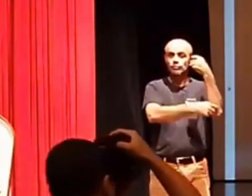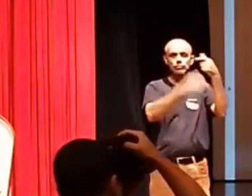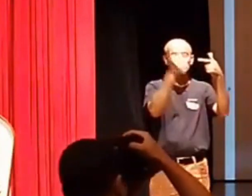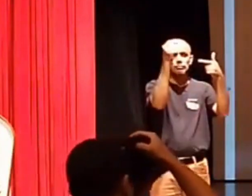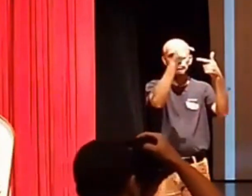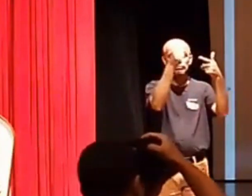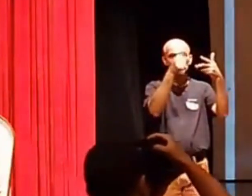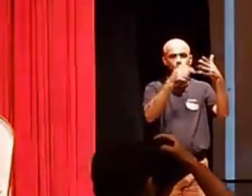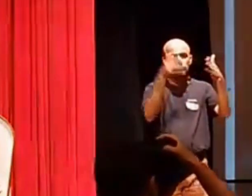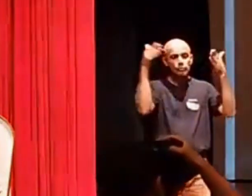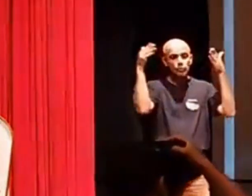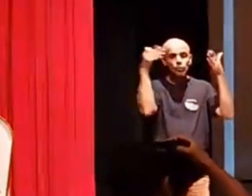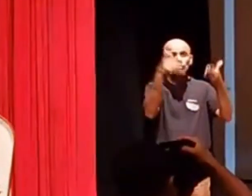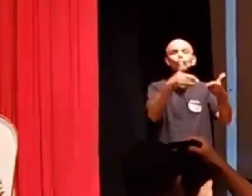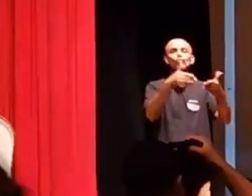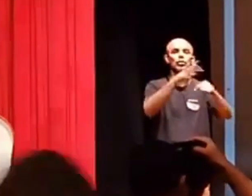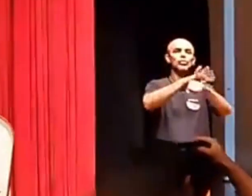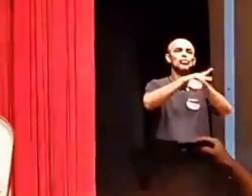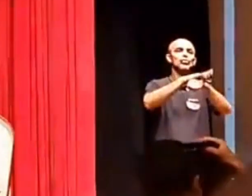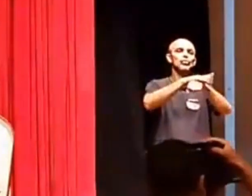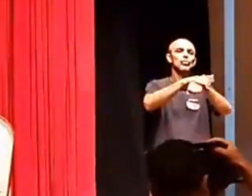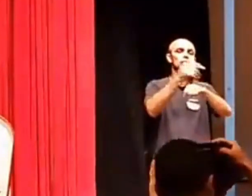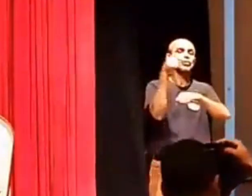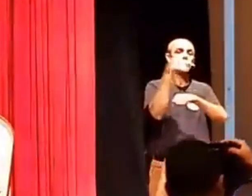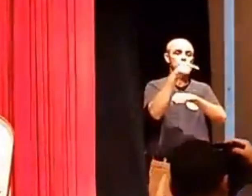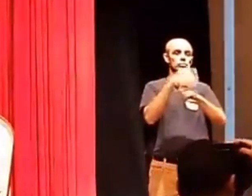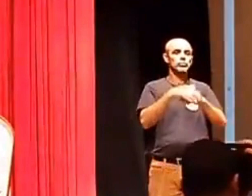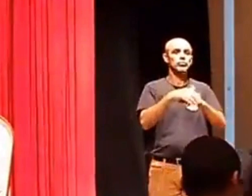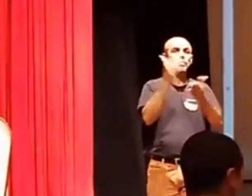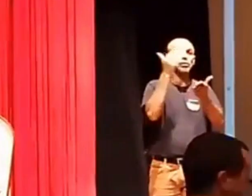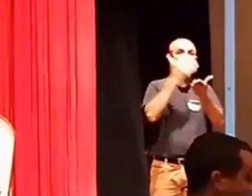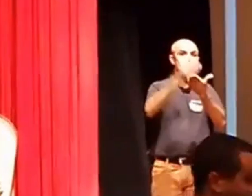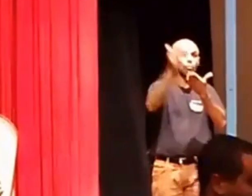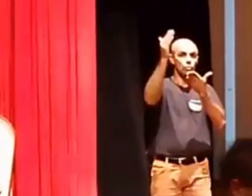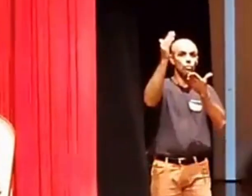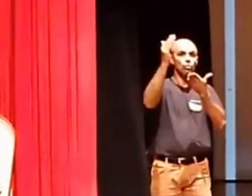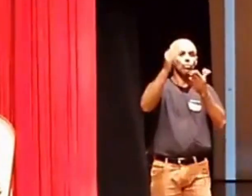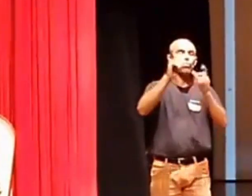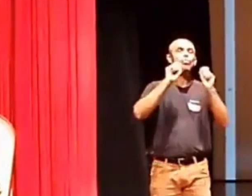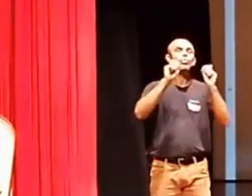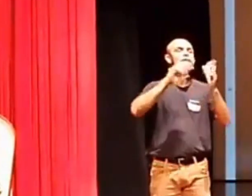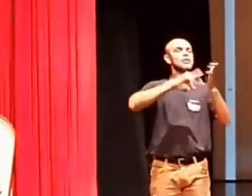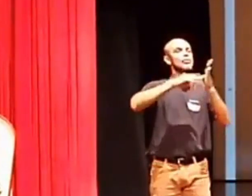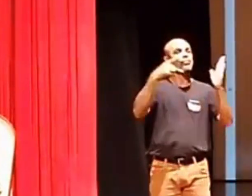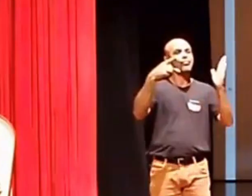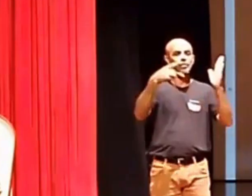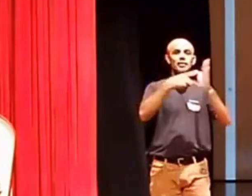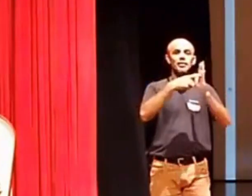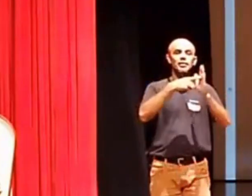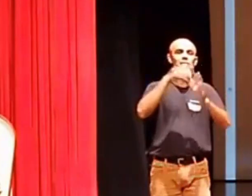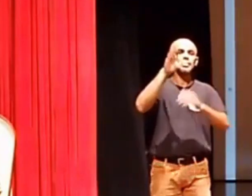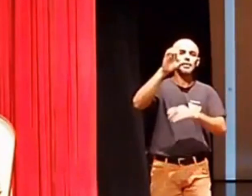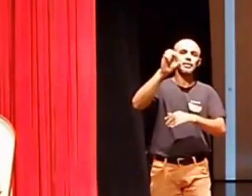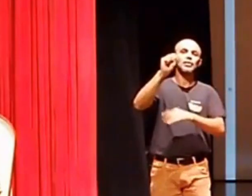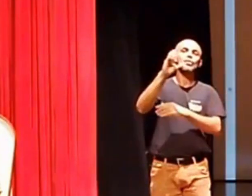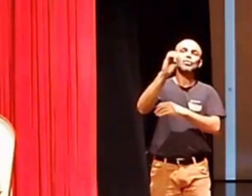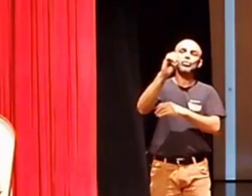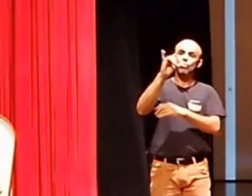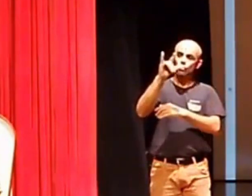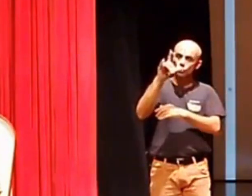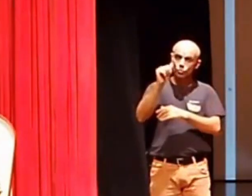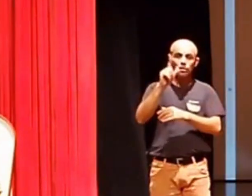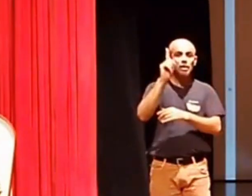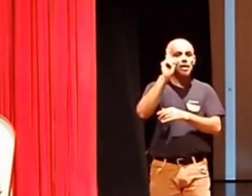mais específicas sobre a patologia. Começando na definição, a escoliose é definida como